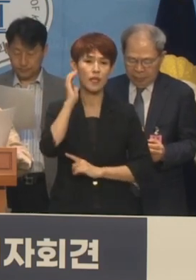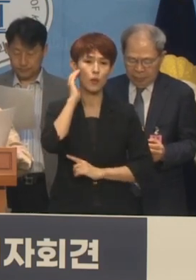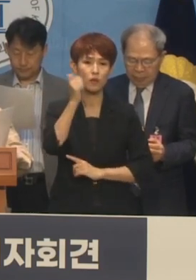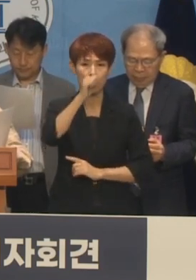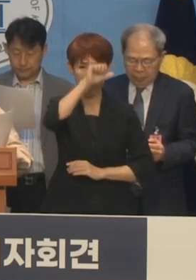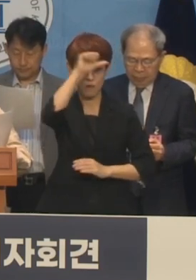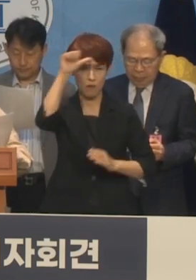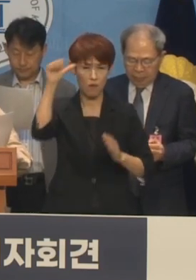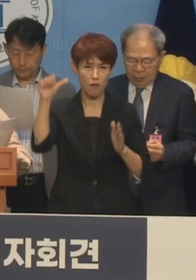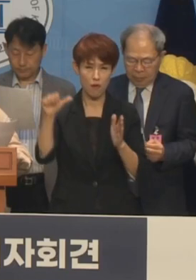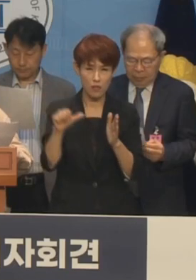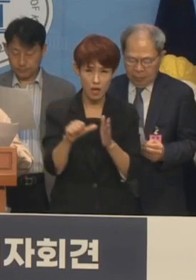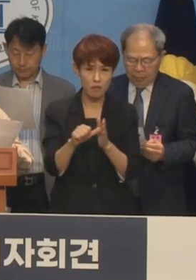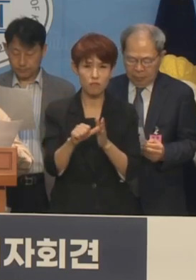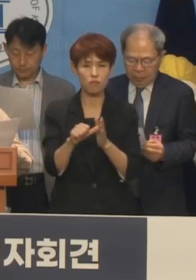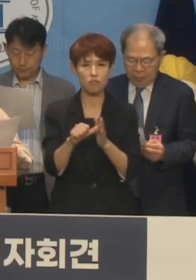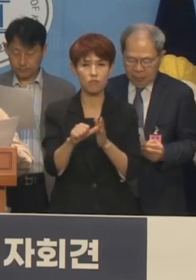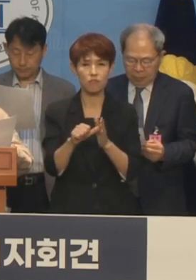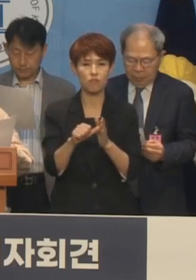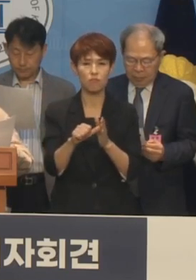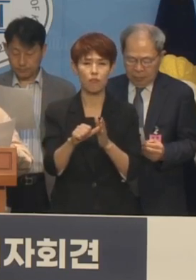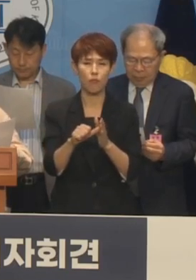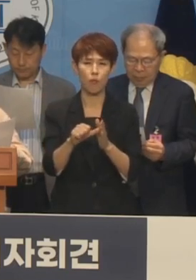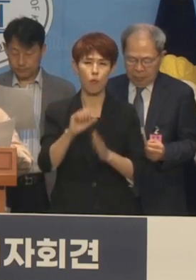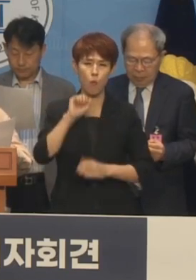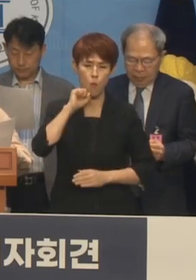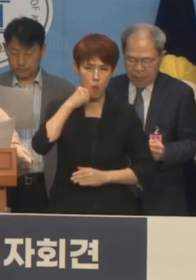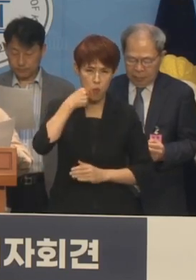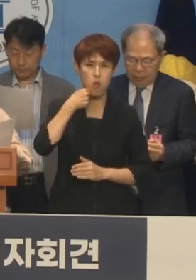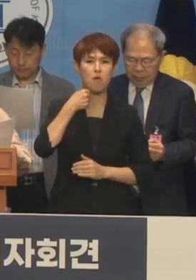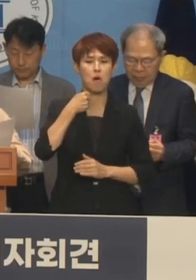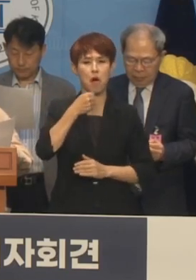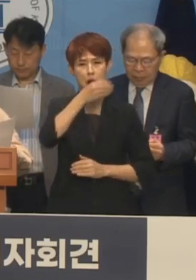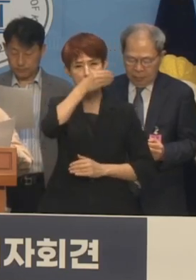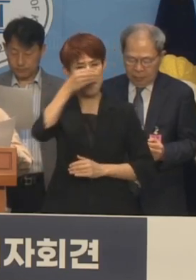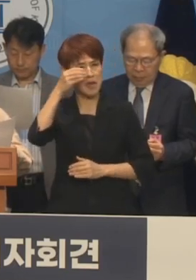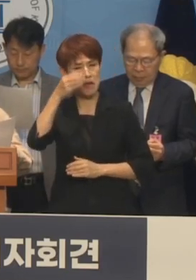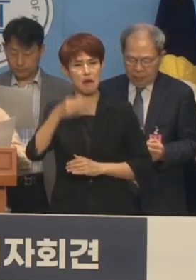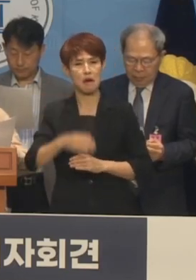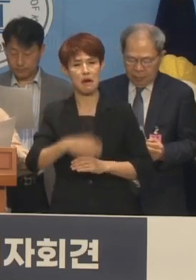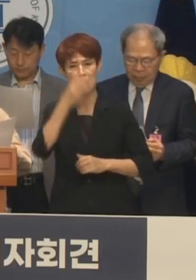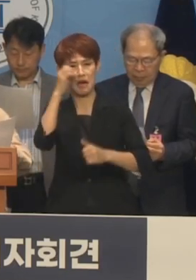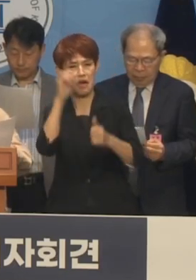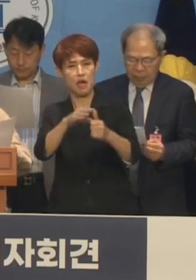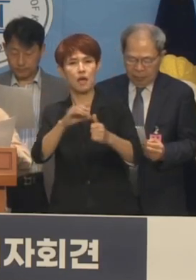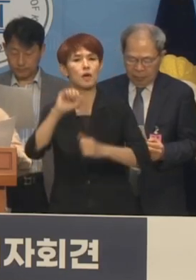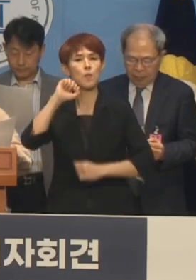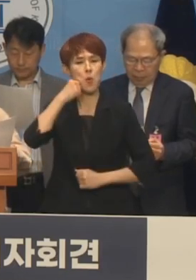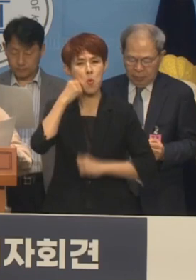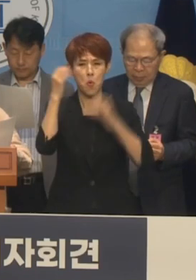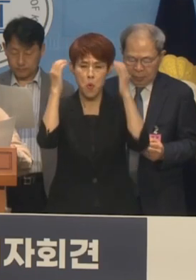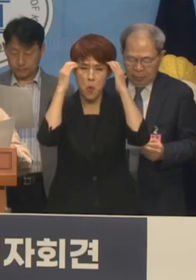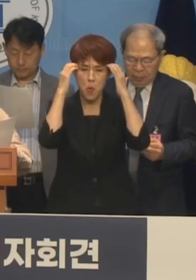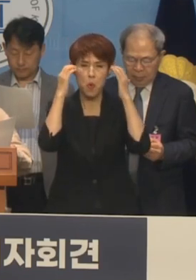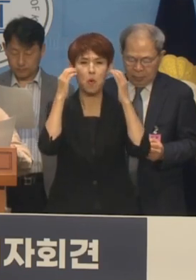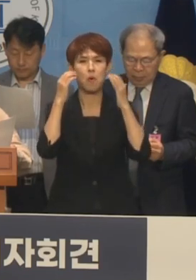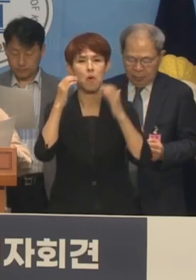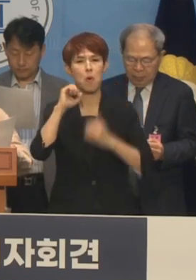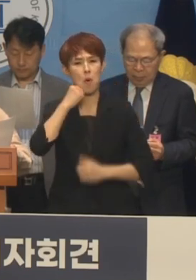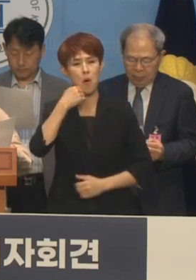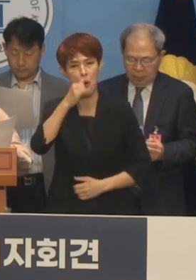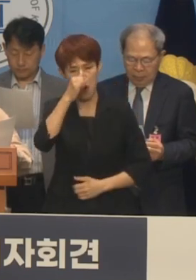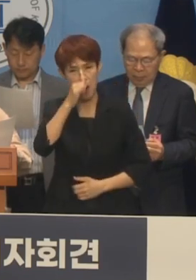한평생은 누구도 쉽게 걸을 수 없고 아무도 감히 폄훼할 수 없는 고난과 역경 그리고